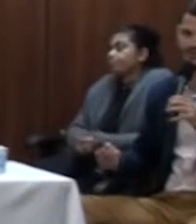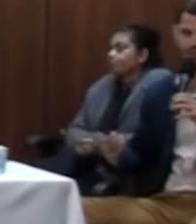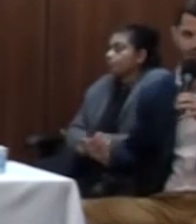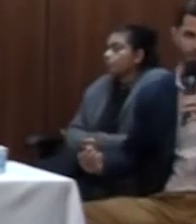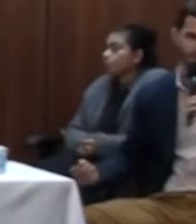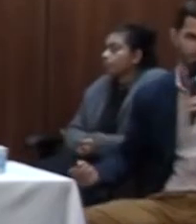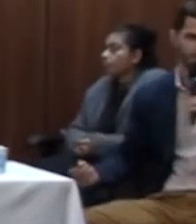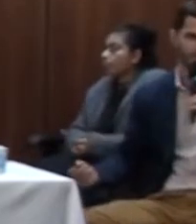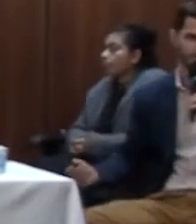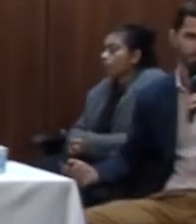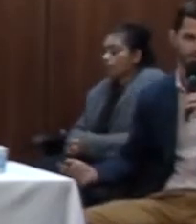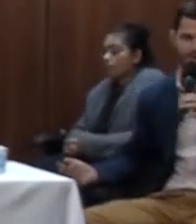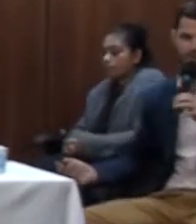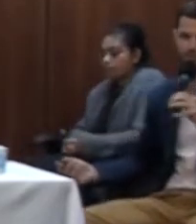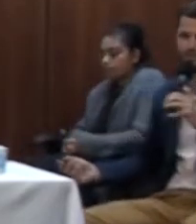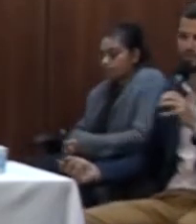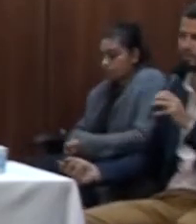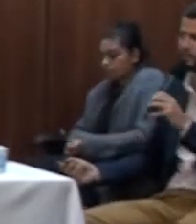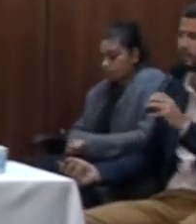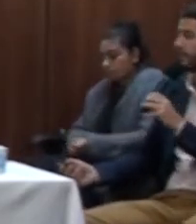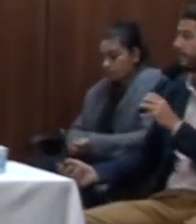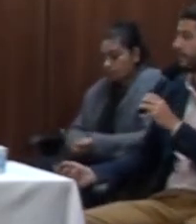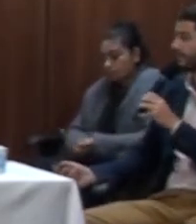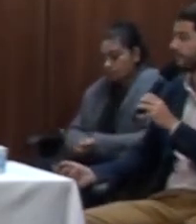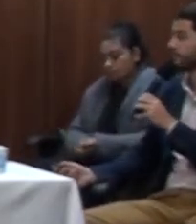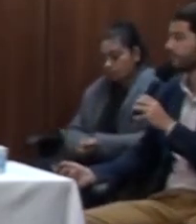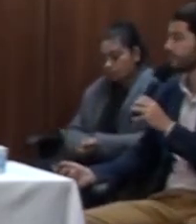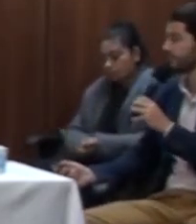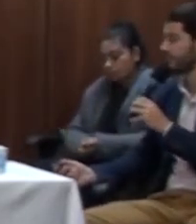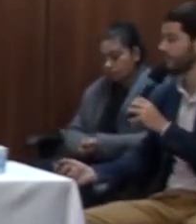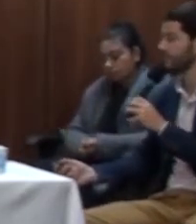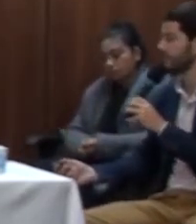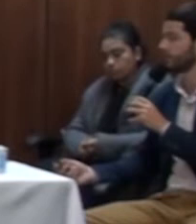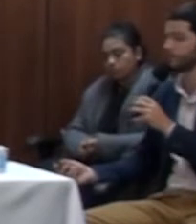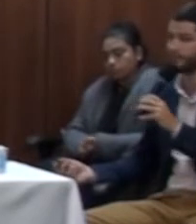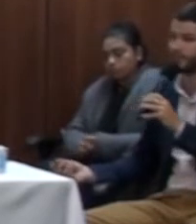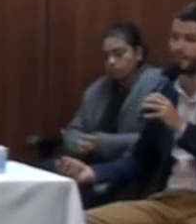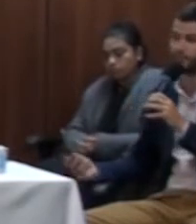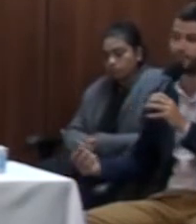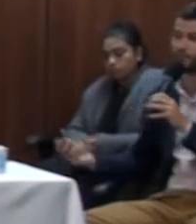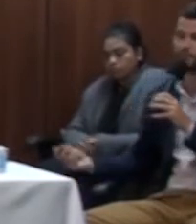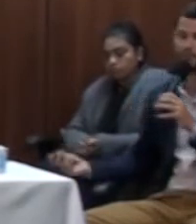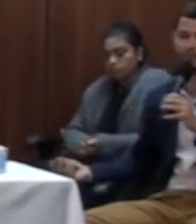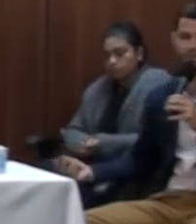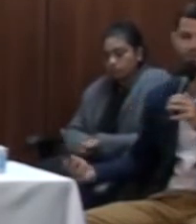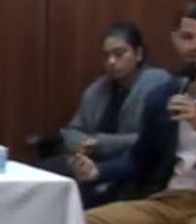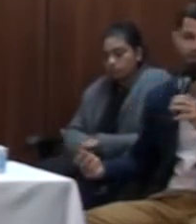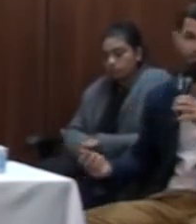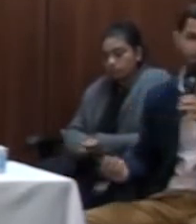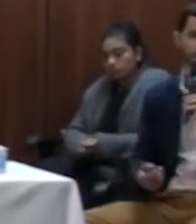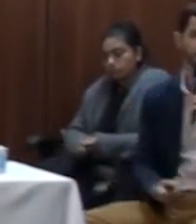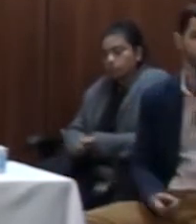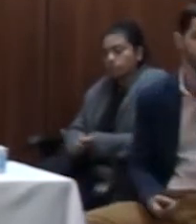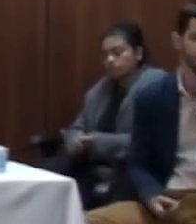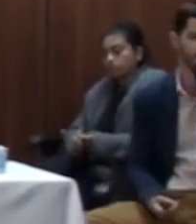responsabilidade do executor da política pública, que seria o poder estadual, que é a questão da depilação a laser, que não está, digo que foge porque ela não